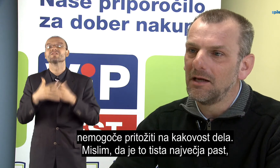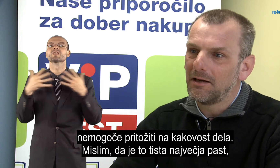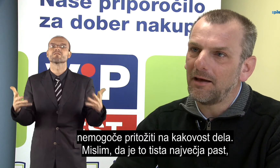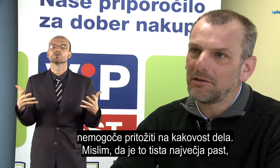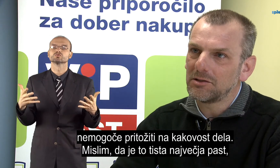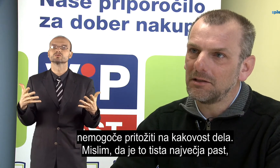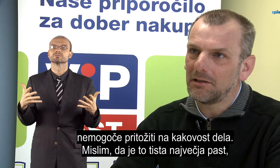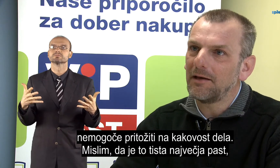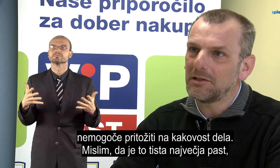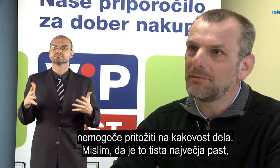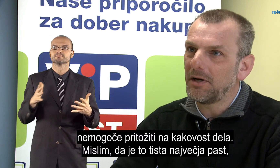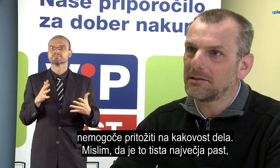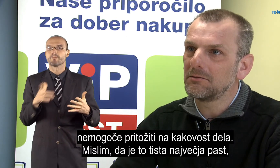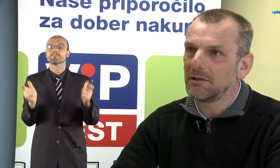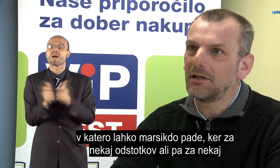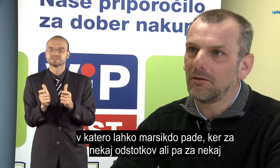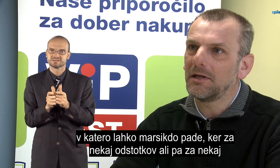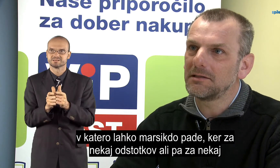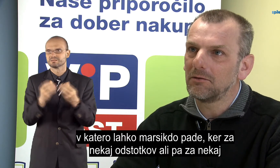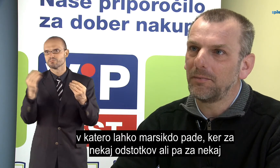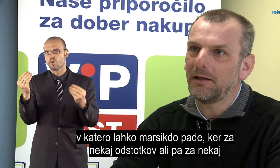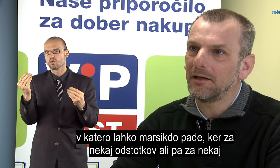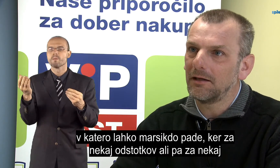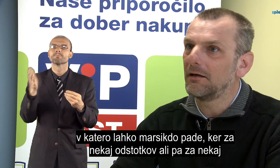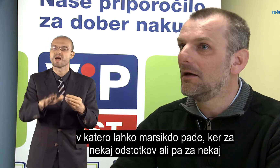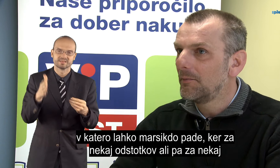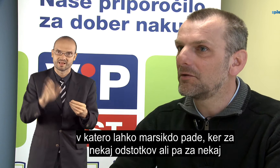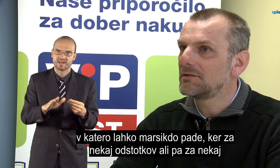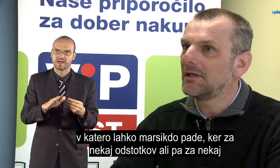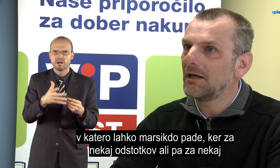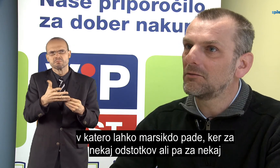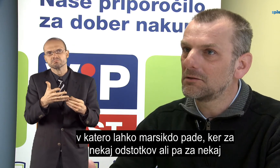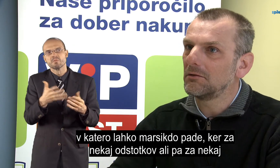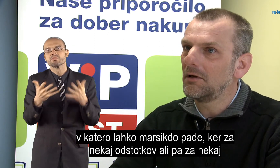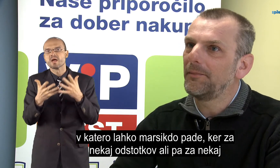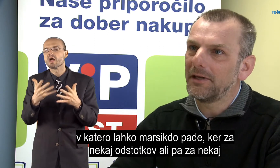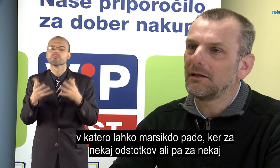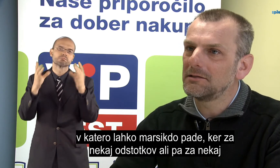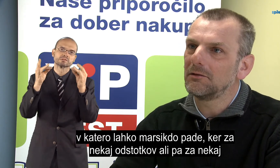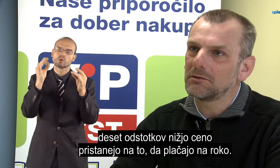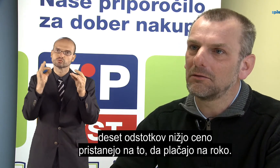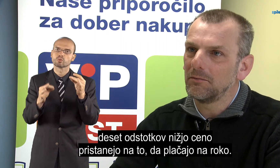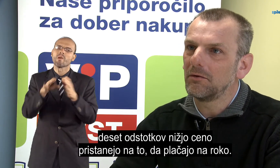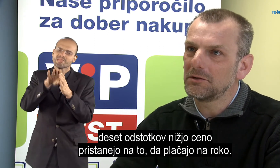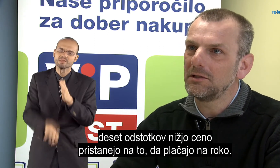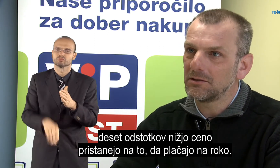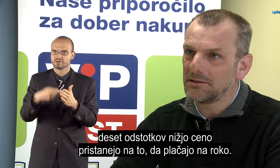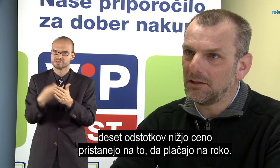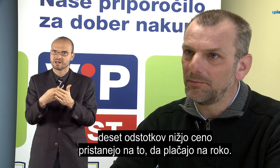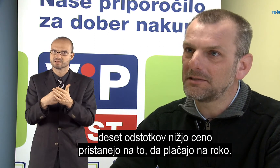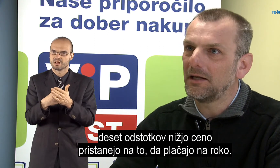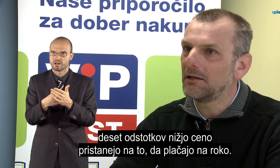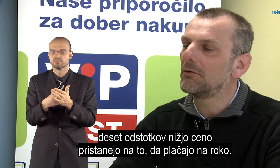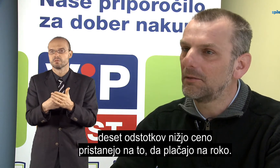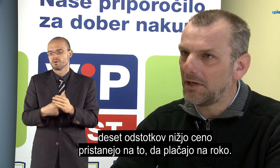tisti največja past, v katero marsikdo pade, ker pač za nekaj odstotkov ali pa nekaj 10% mogoče nižjo